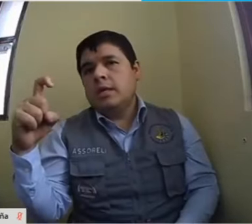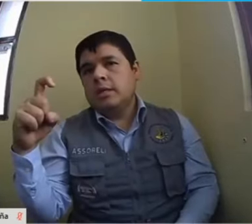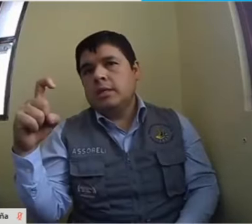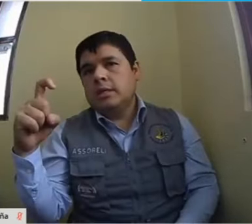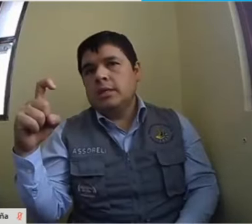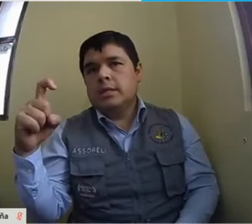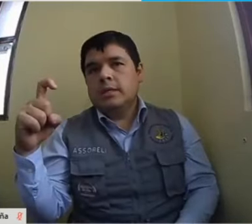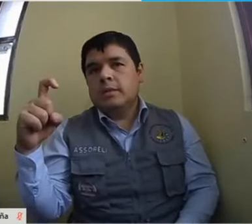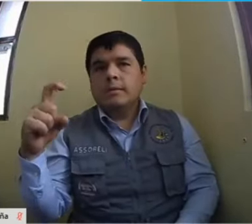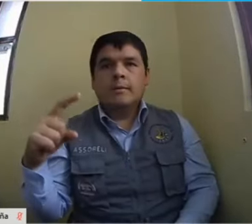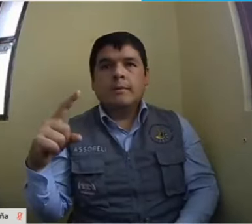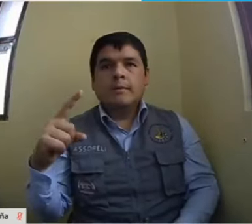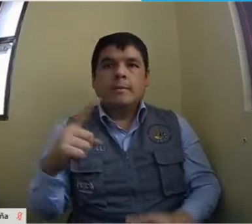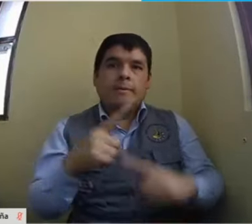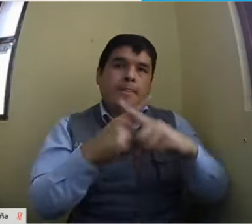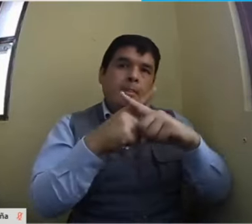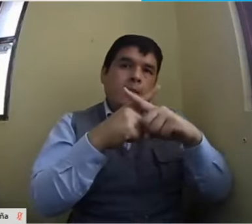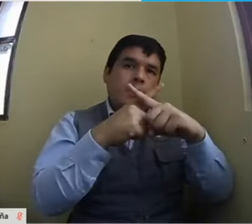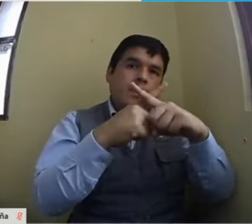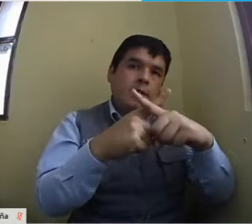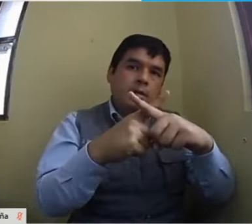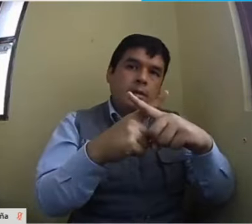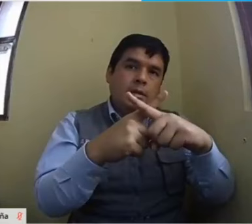Cualquiera de las dos es válida, ¿no? Con el índice